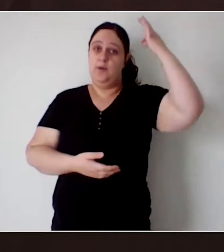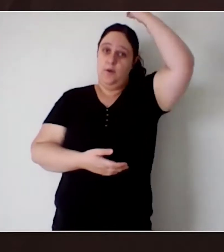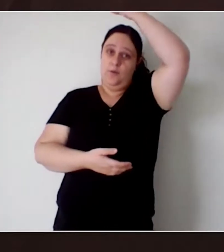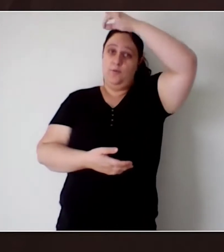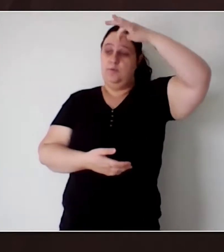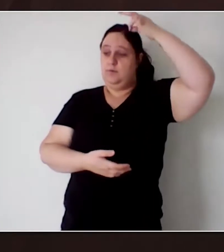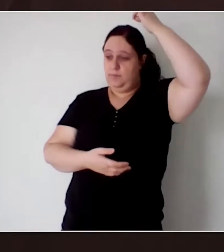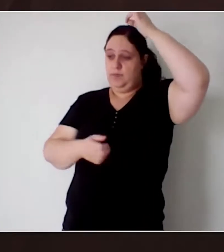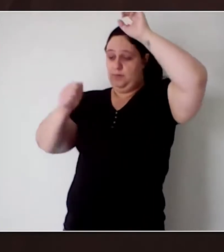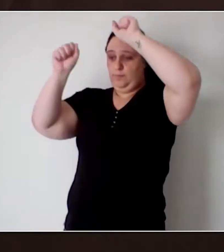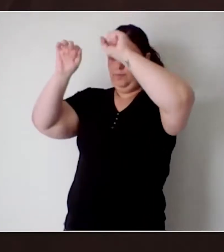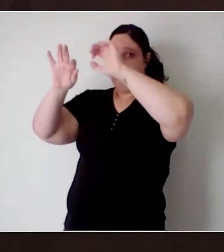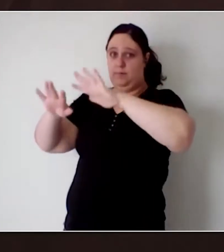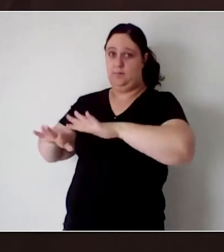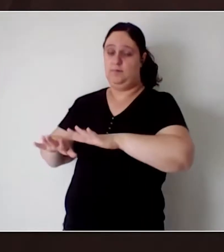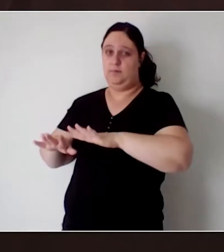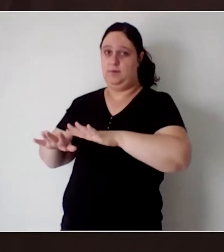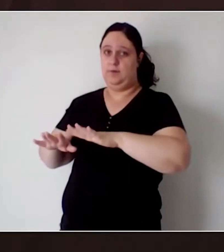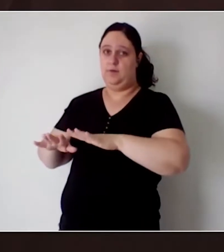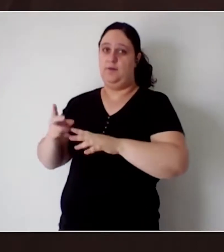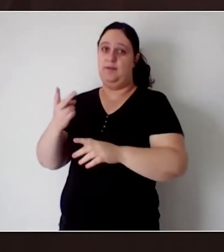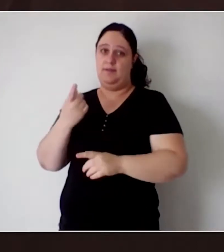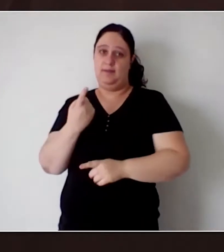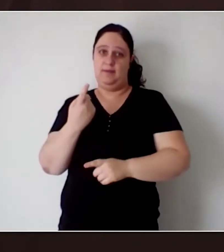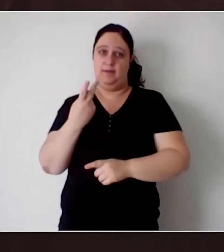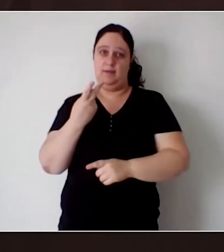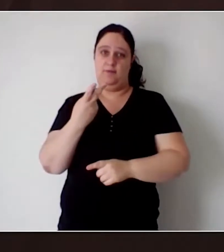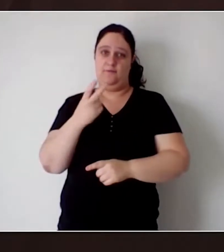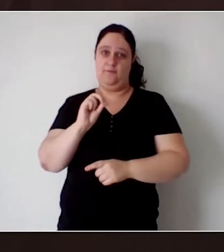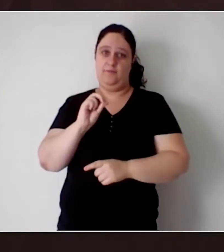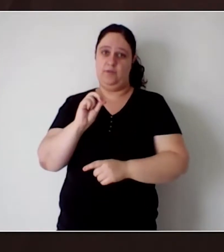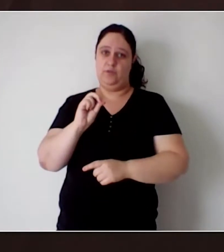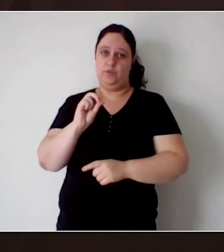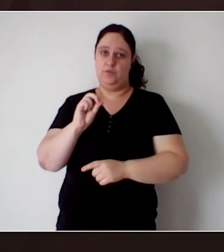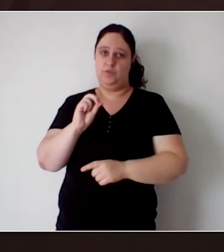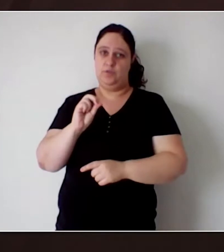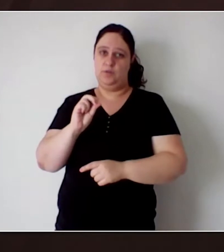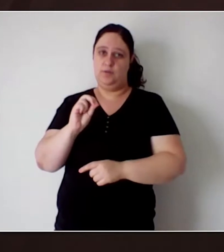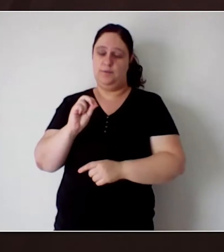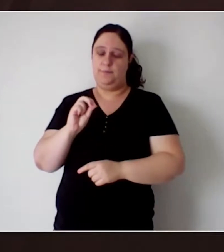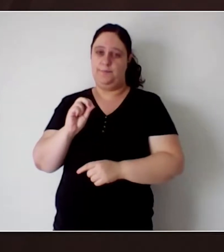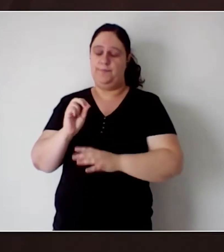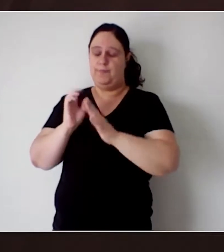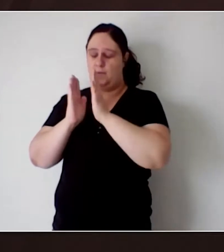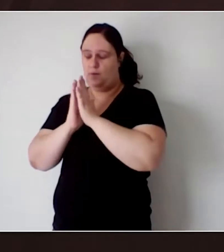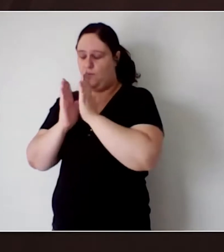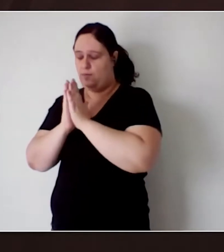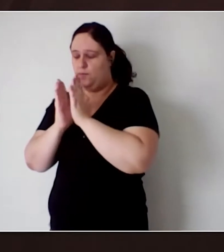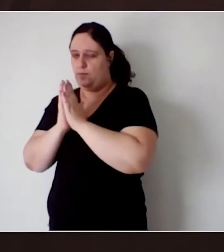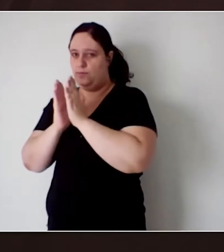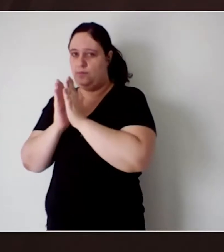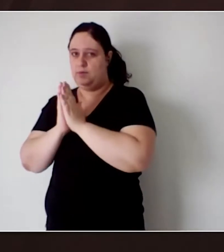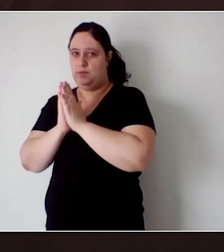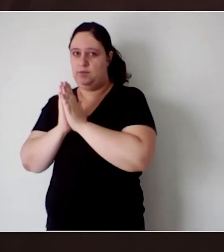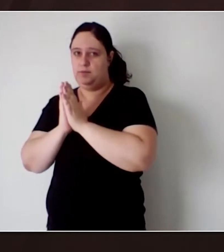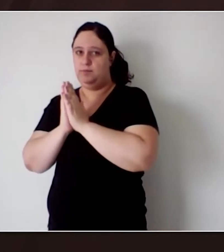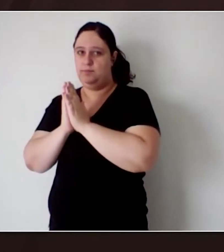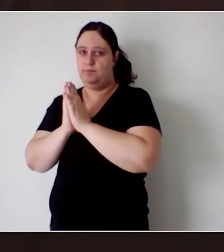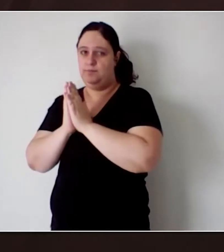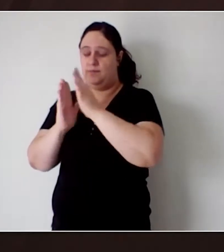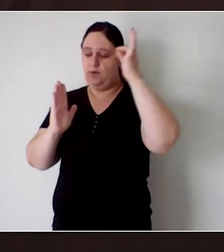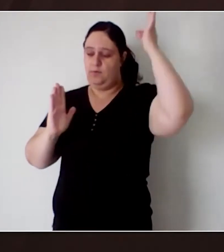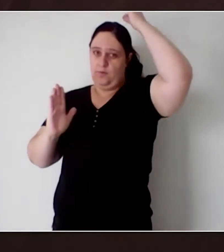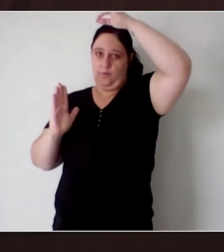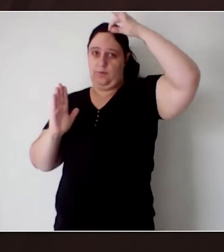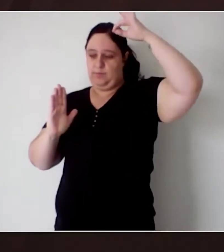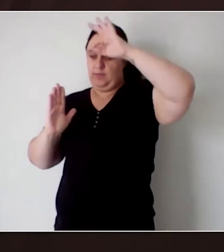120 galileus ali orando, e o Espírito desceu sobre cada um deles como uma língua, e como de fogo,